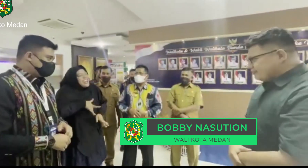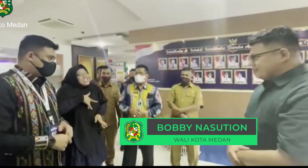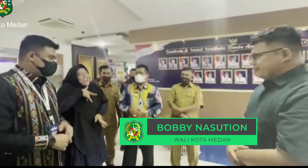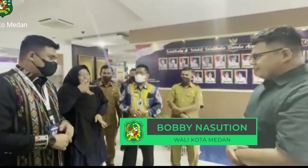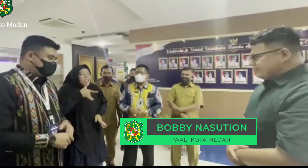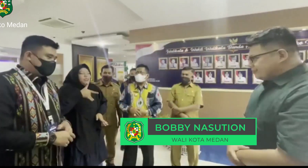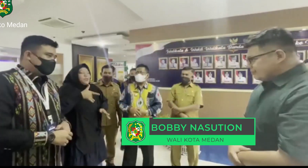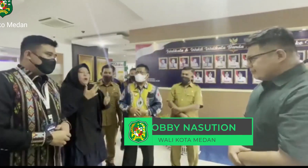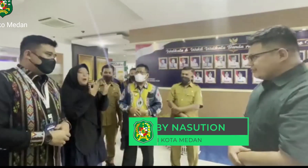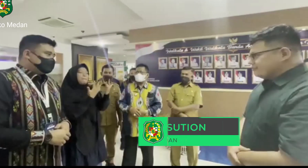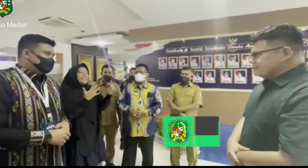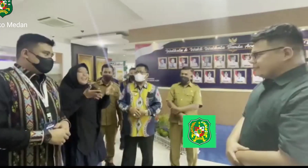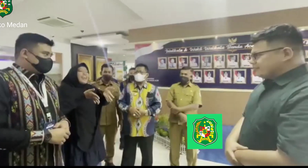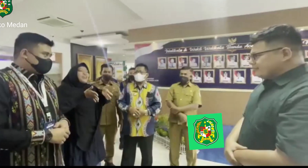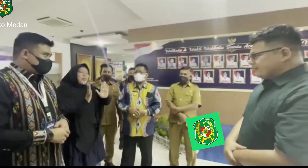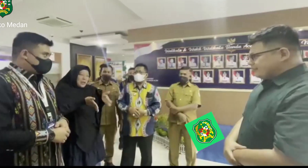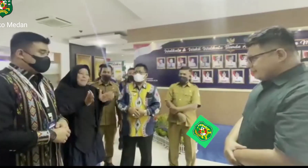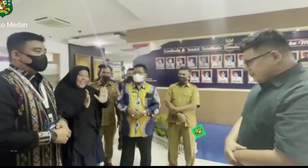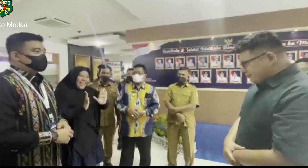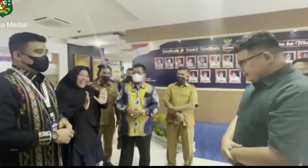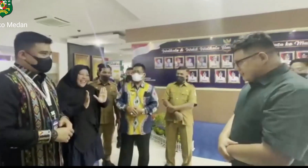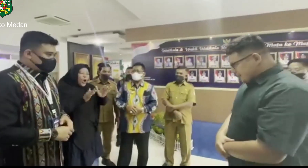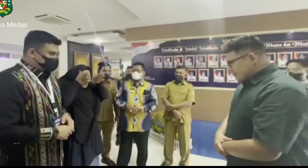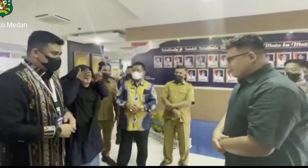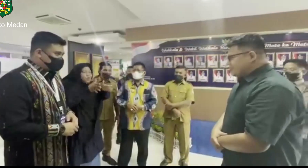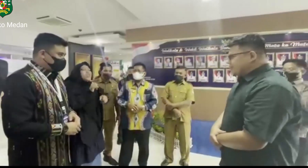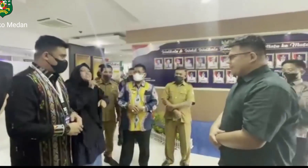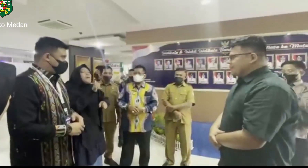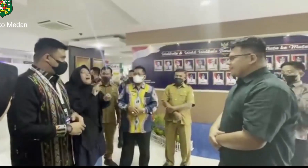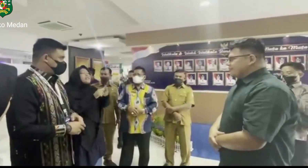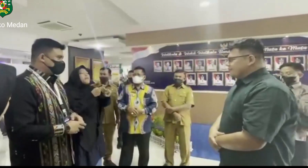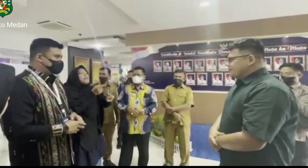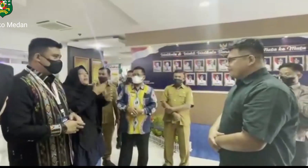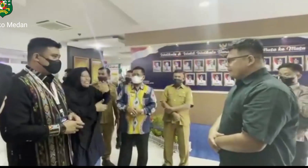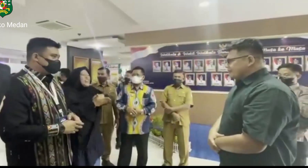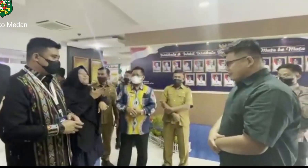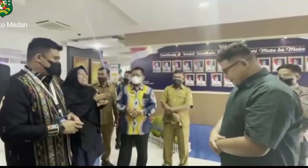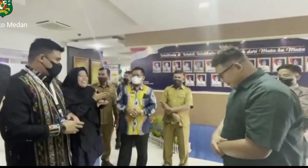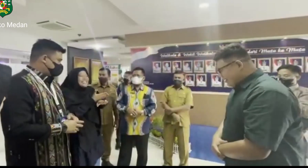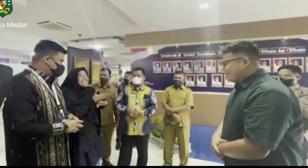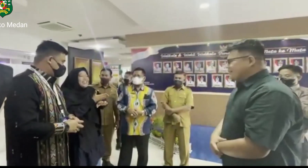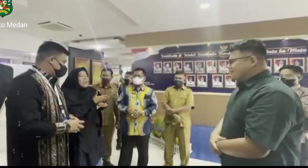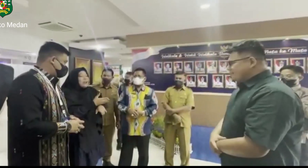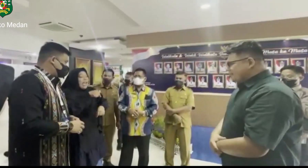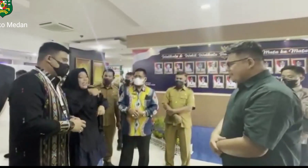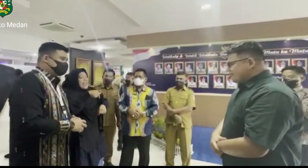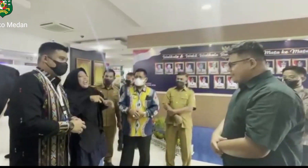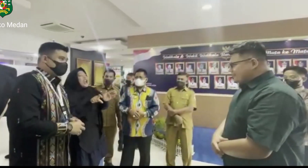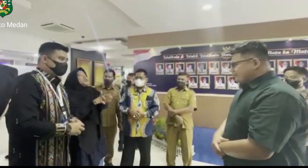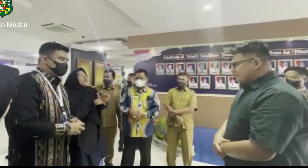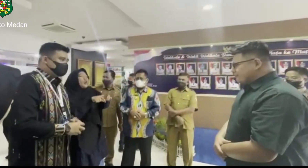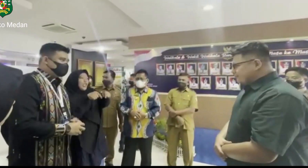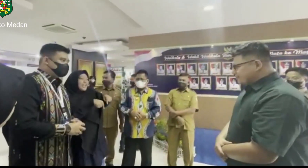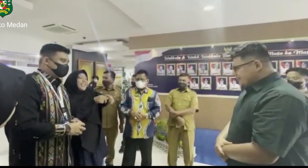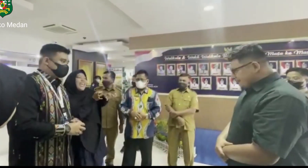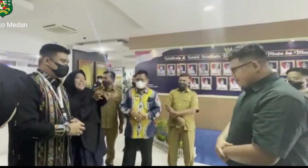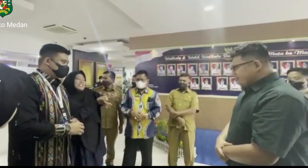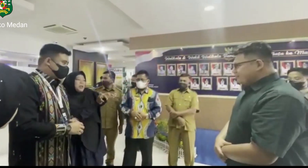Medan, baik masyarakat yang berkebutuhan khusus. Karena itu, ini salah satu fasilitas yang kami lakukan di pemerintah Kota